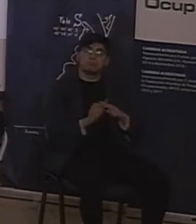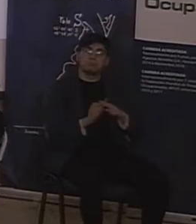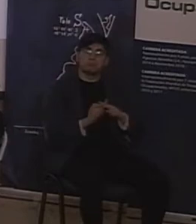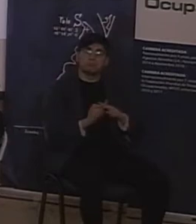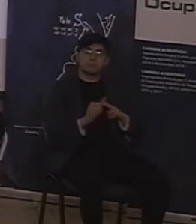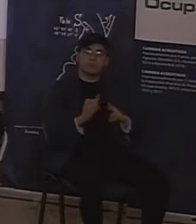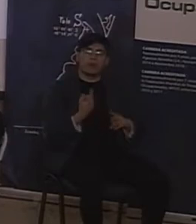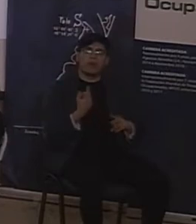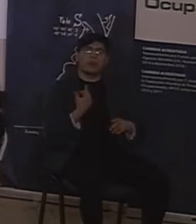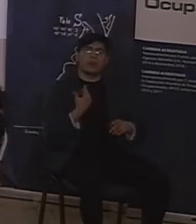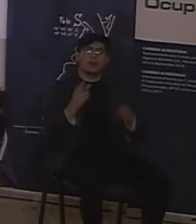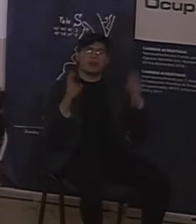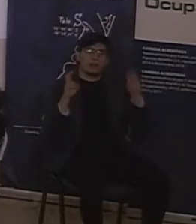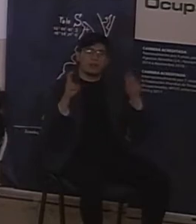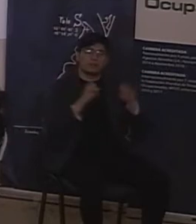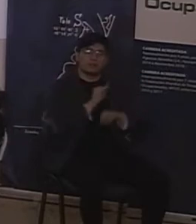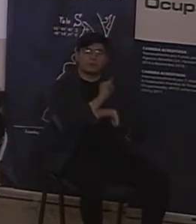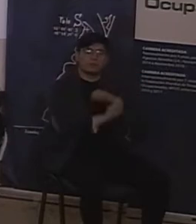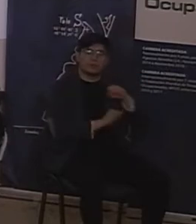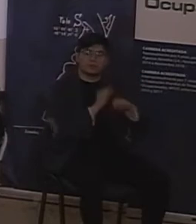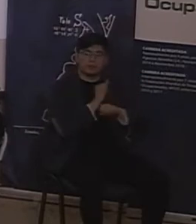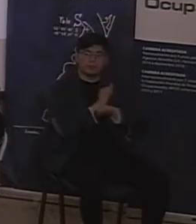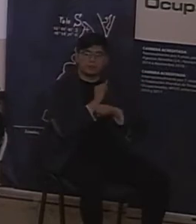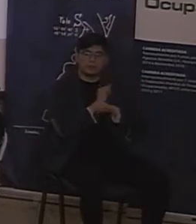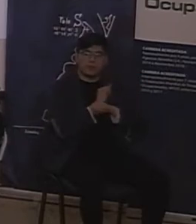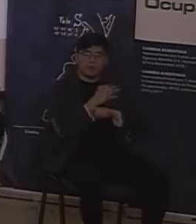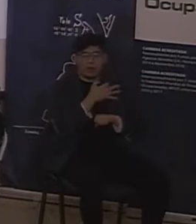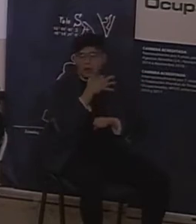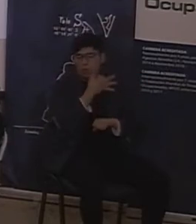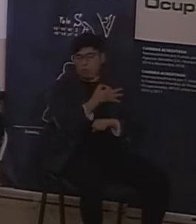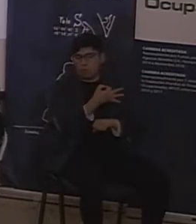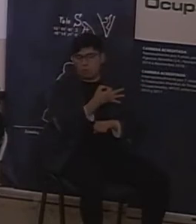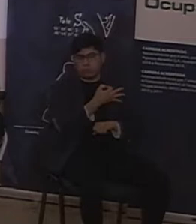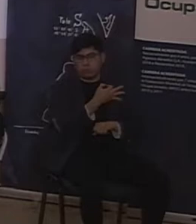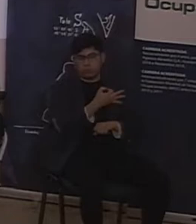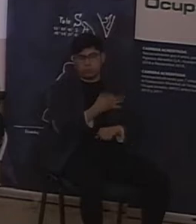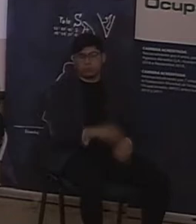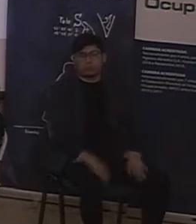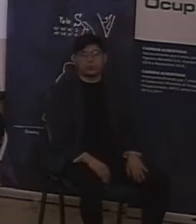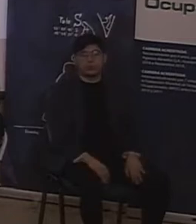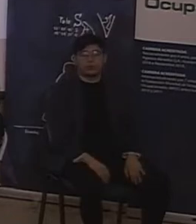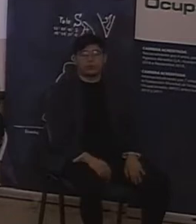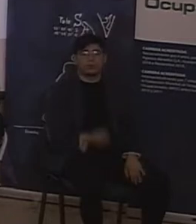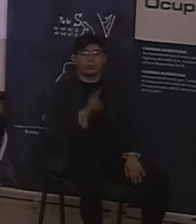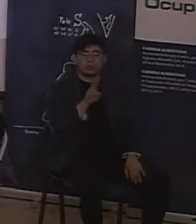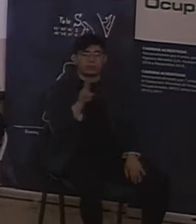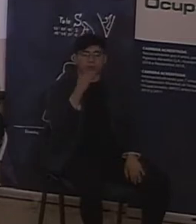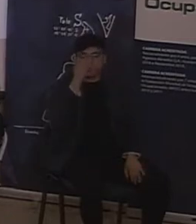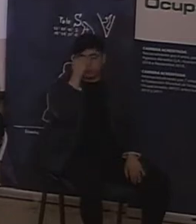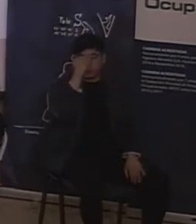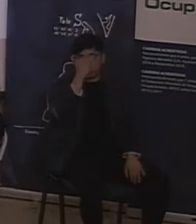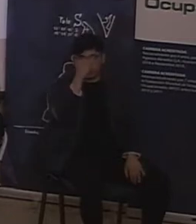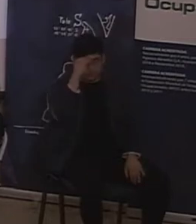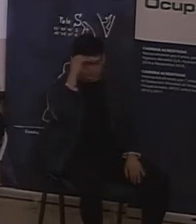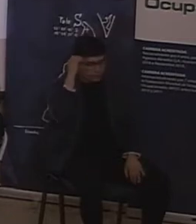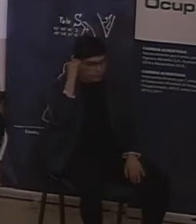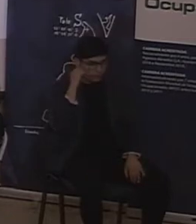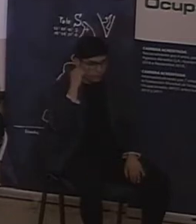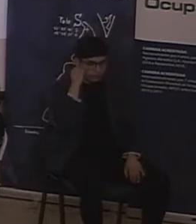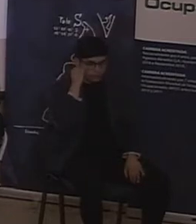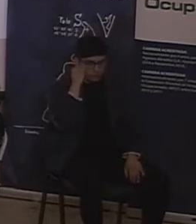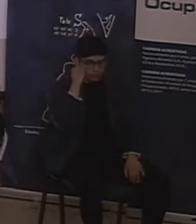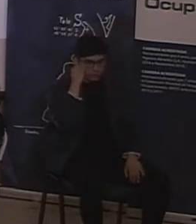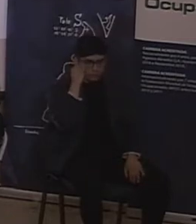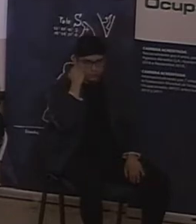a los que a los que me estoy refiriendo y a los que nos hemos referido estos dos maravillosos días en derechos